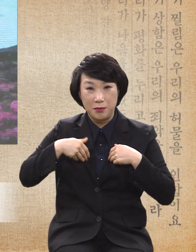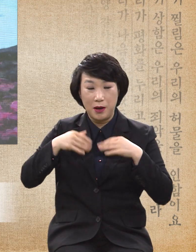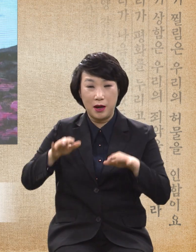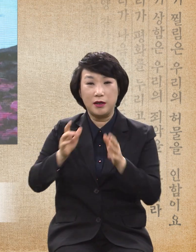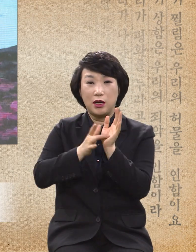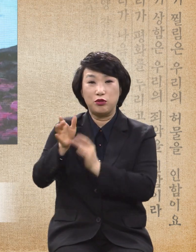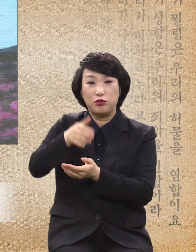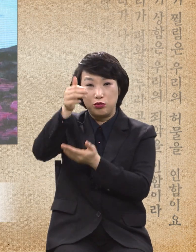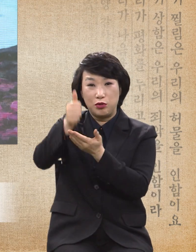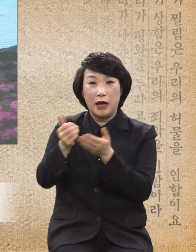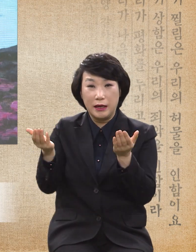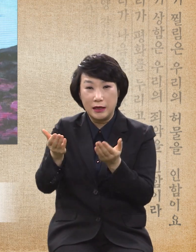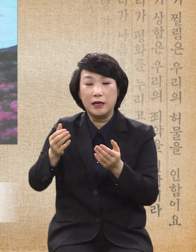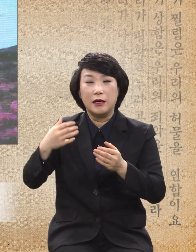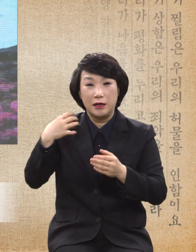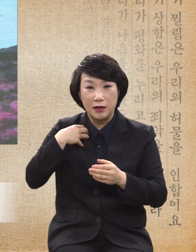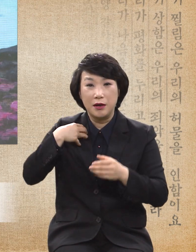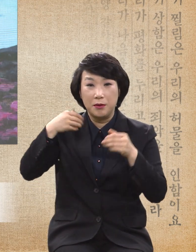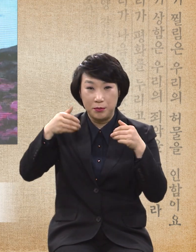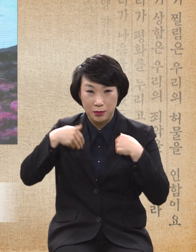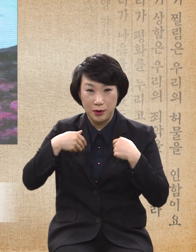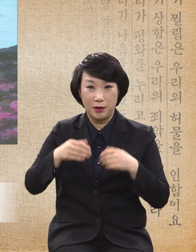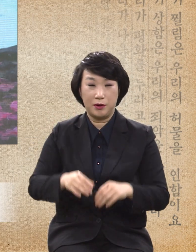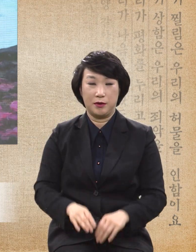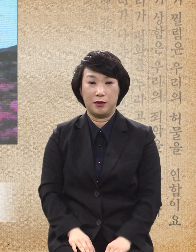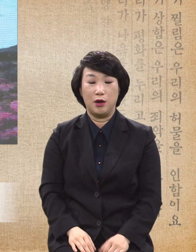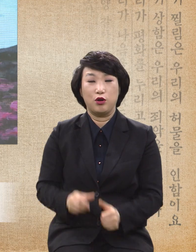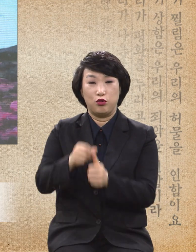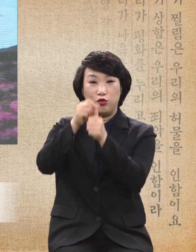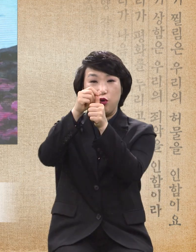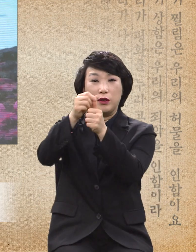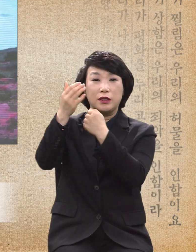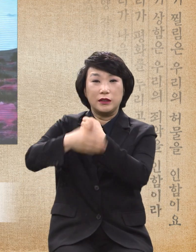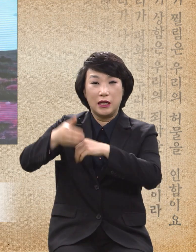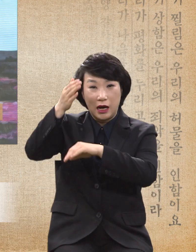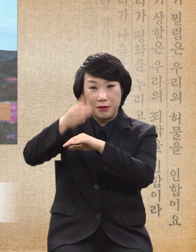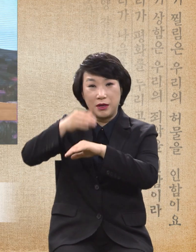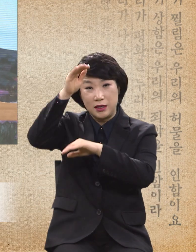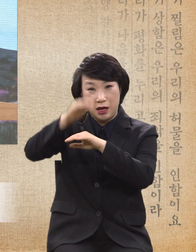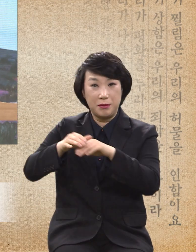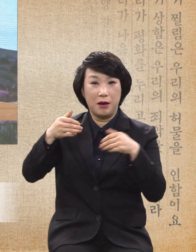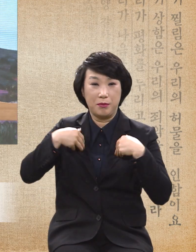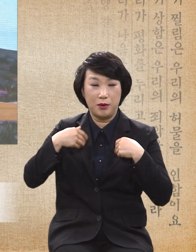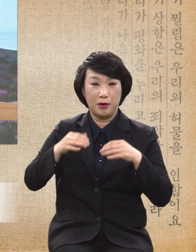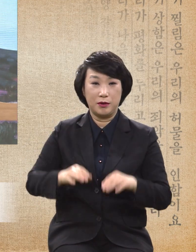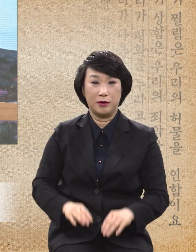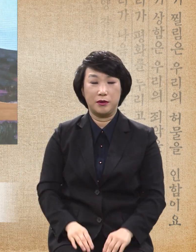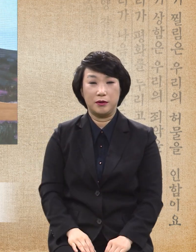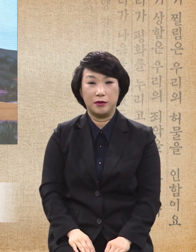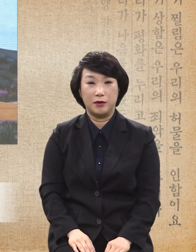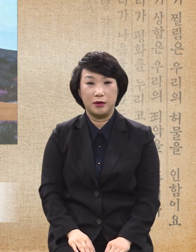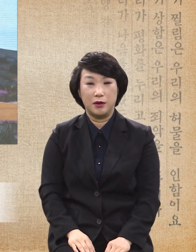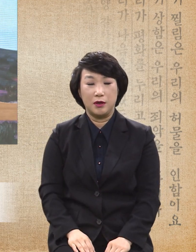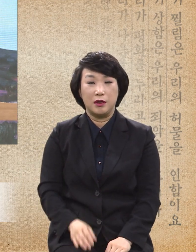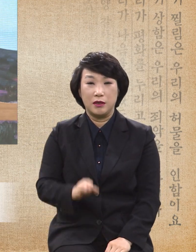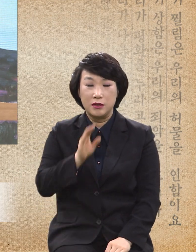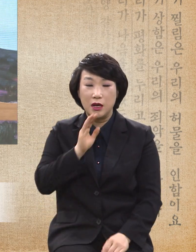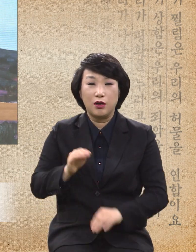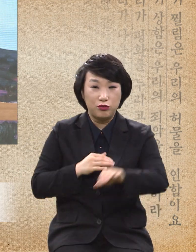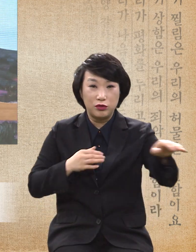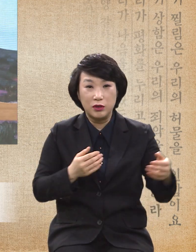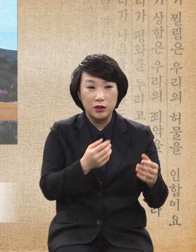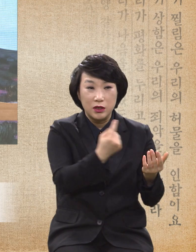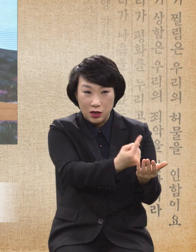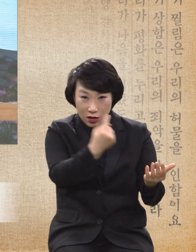말입니다. 예수 그리스도의 사역을 해야 된다 이 말입니다. 구원의 은혜 감사하고 예배해야 된다 이 말입니다. 정말로